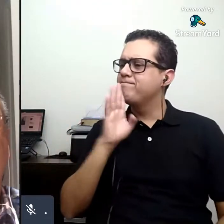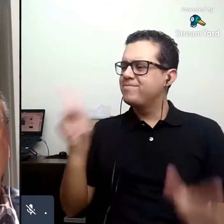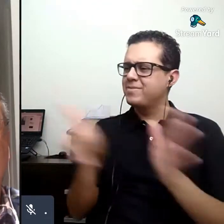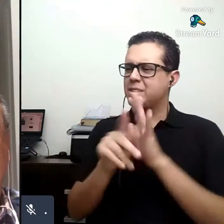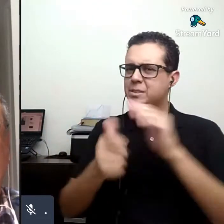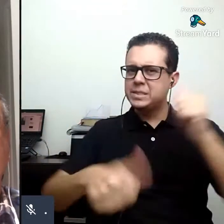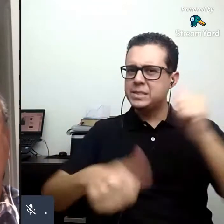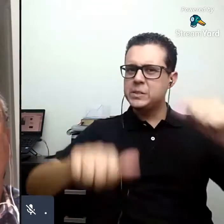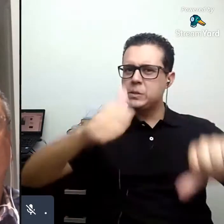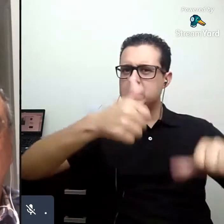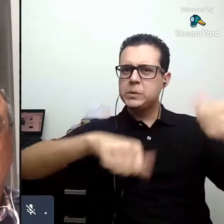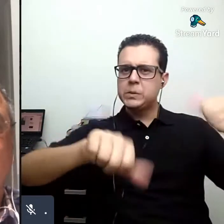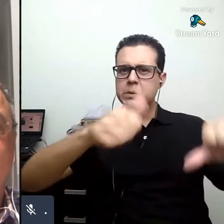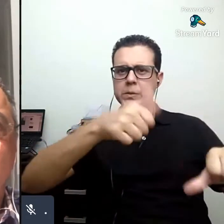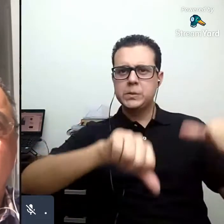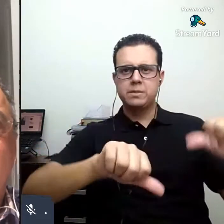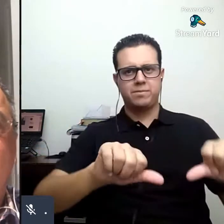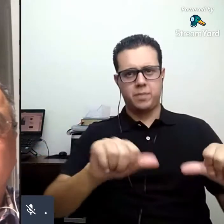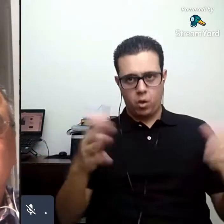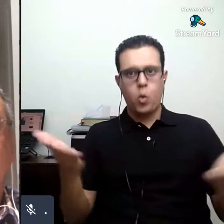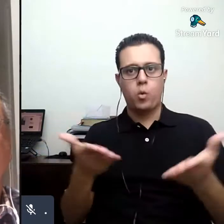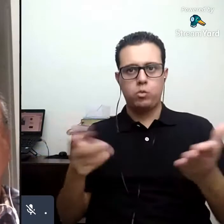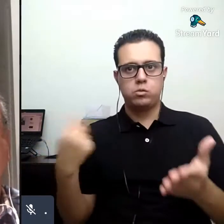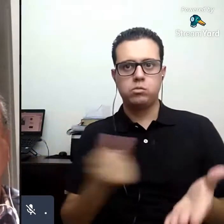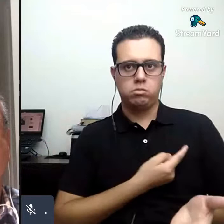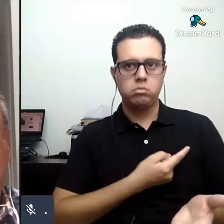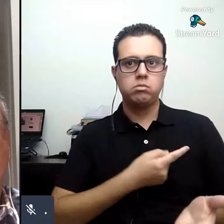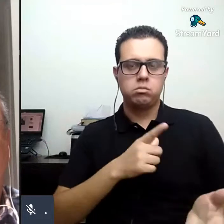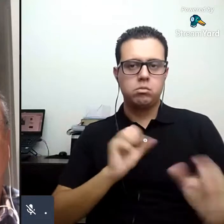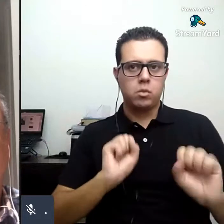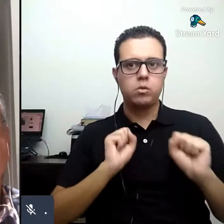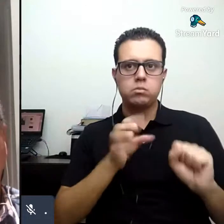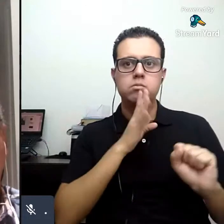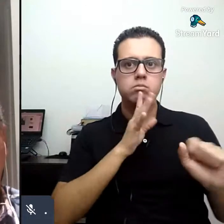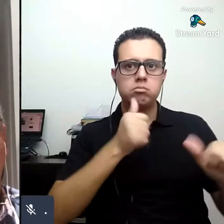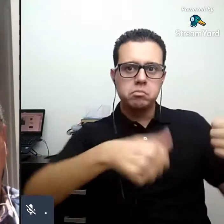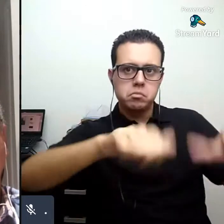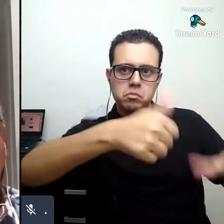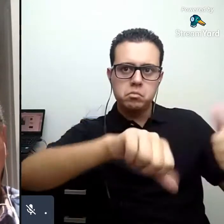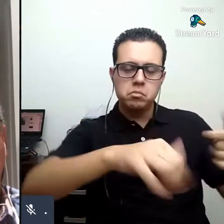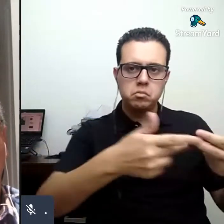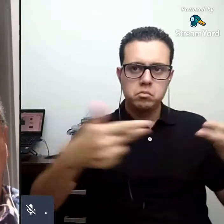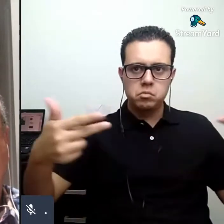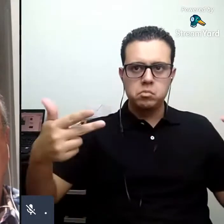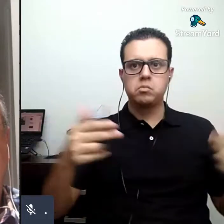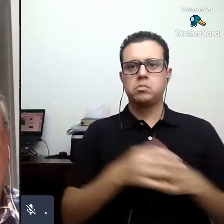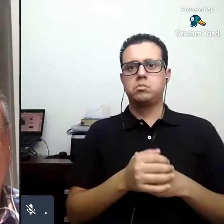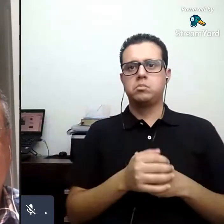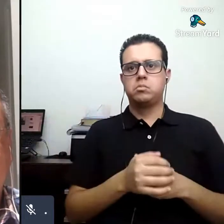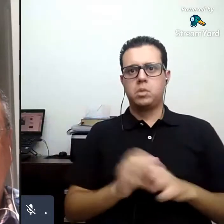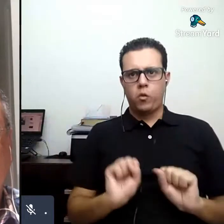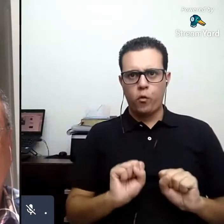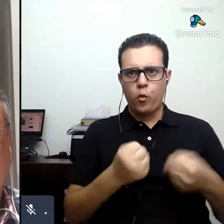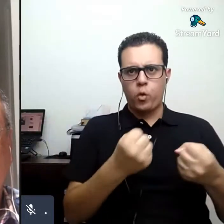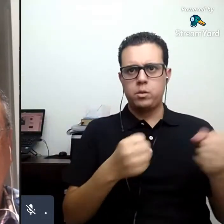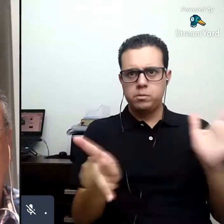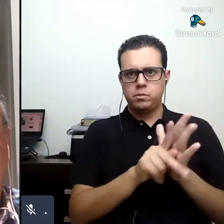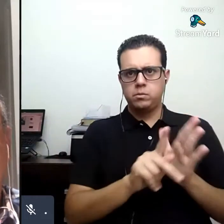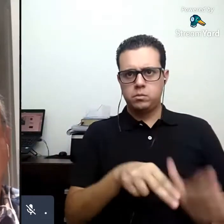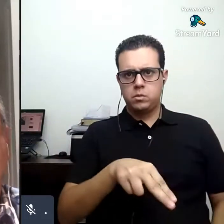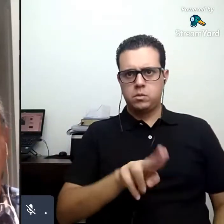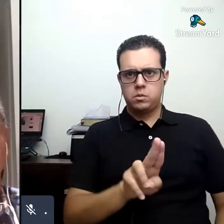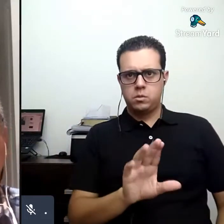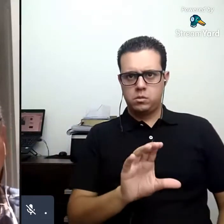de química que se tem hoje com a questão da força nuclear. Então, a necessidade seria